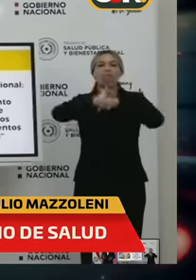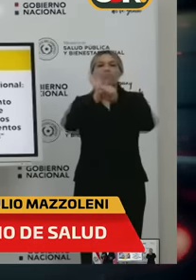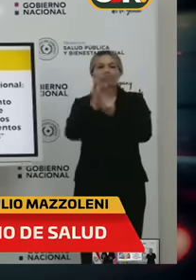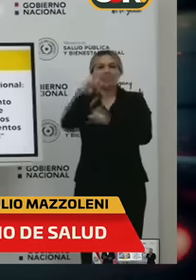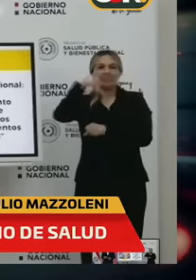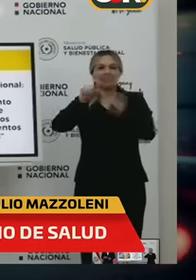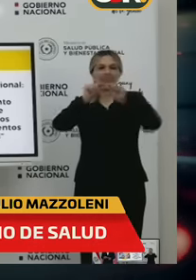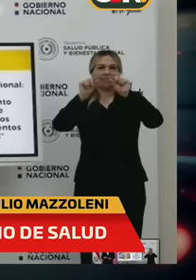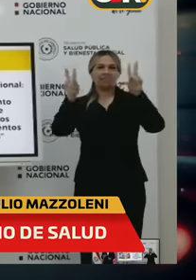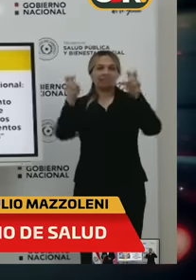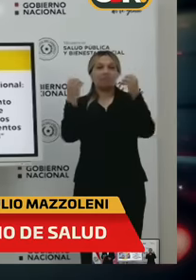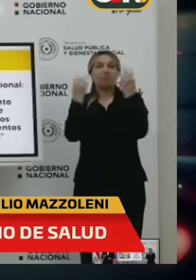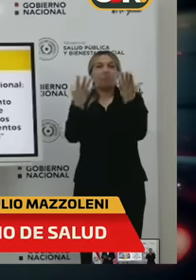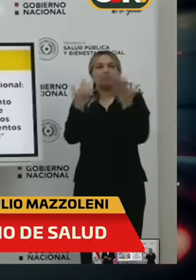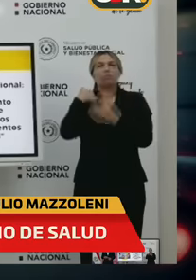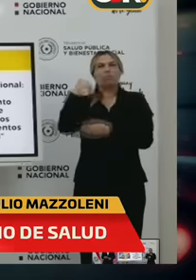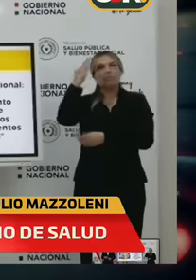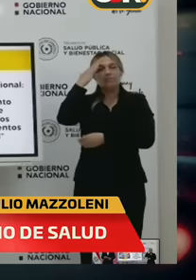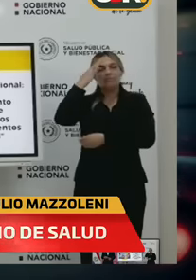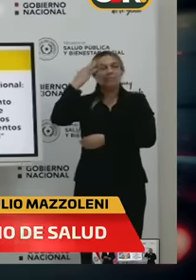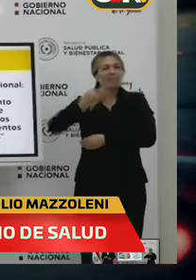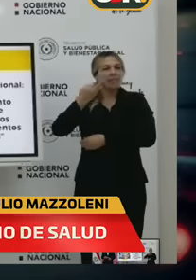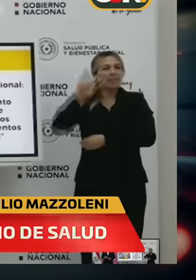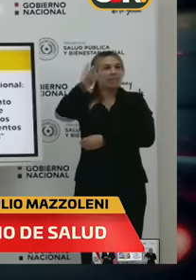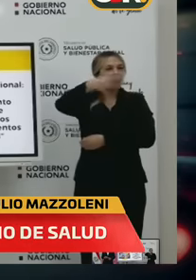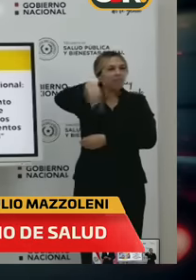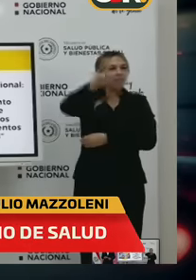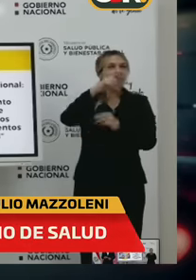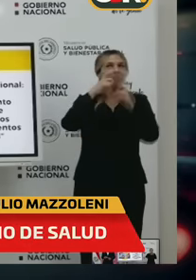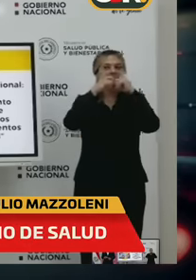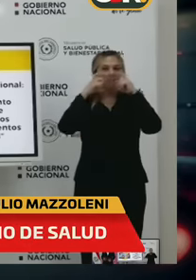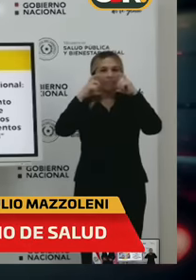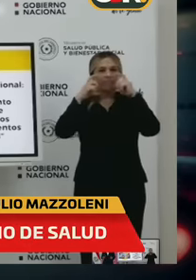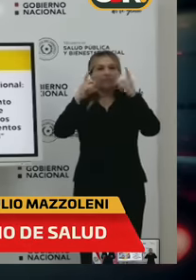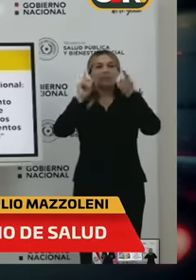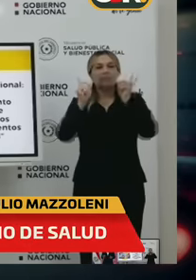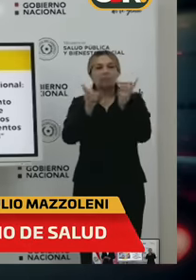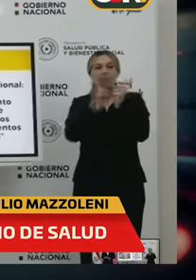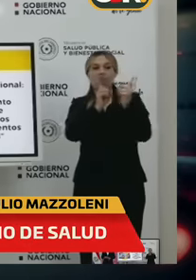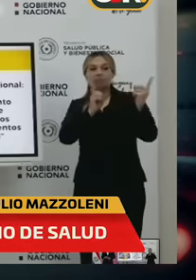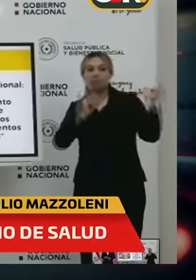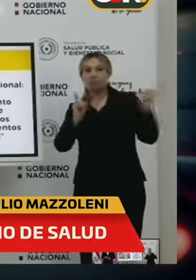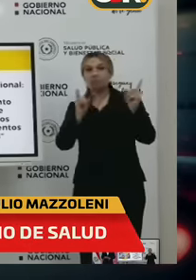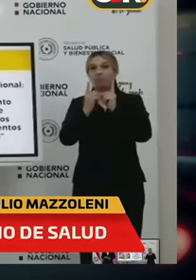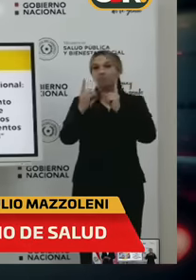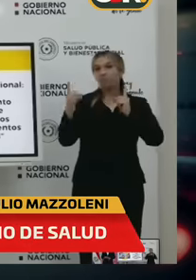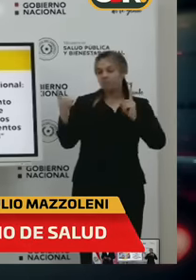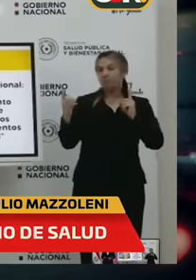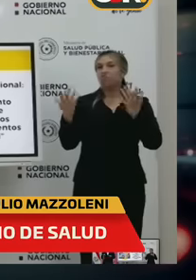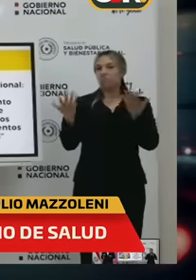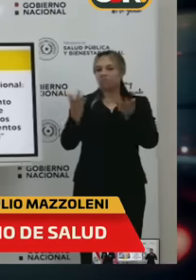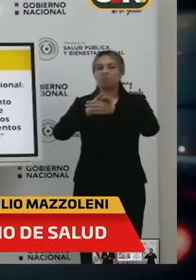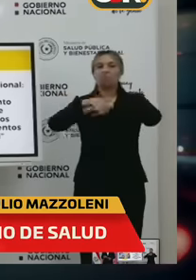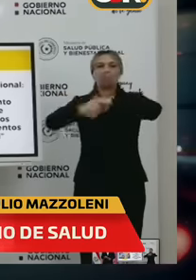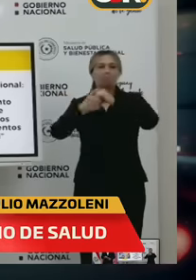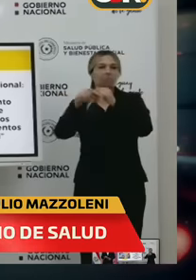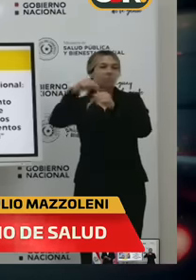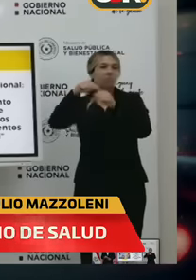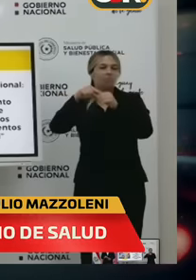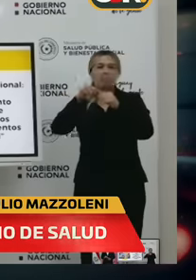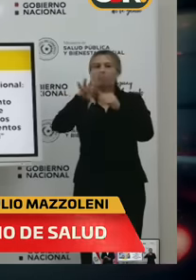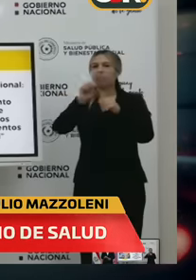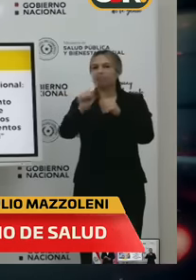COVID. Estoy seguro que además de la mascarilla y del distanciamiento físico, esta medida de lavado de manos, que caracteriza